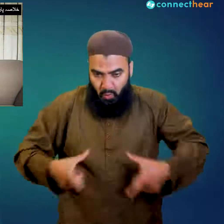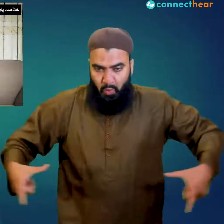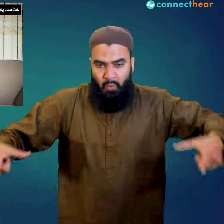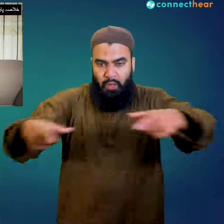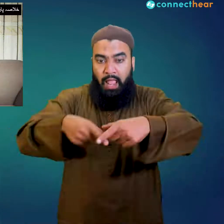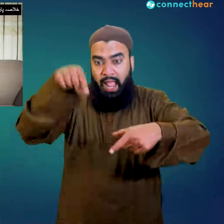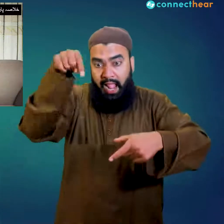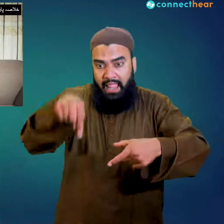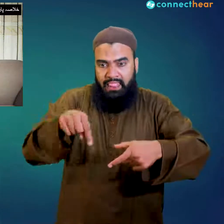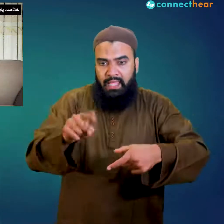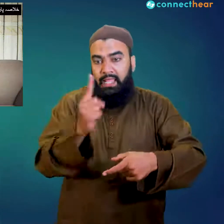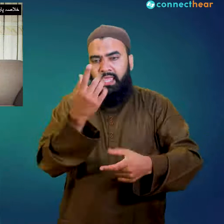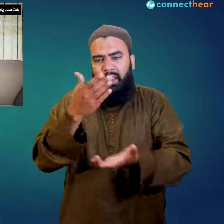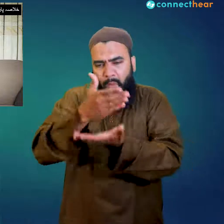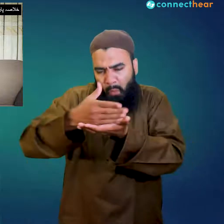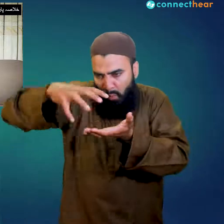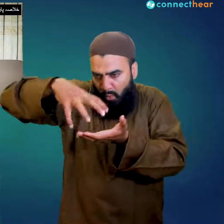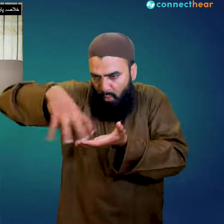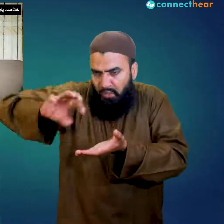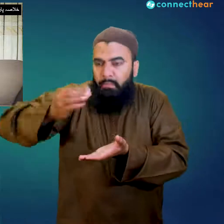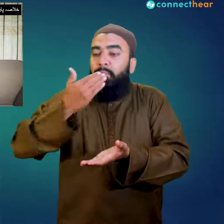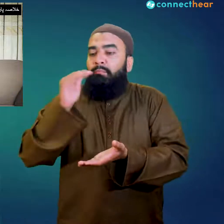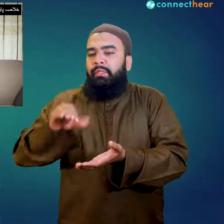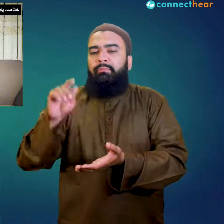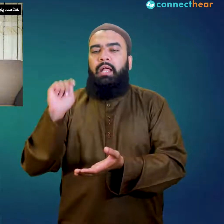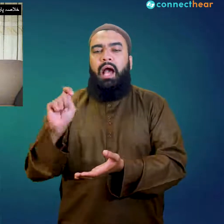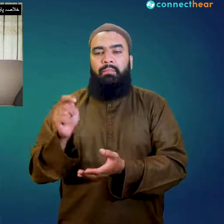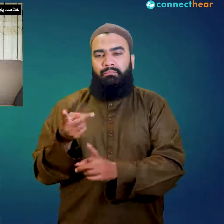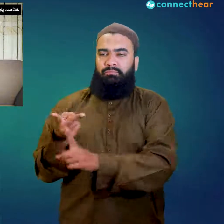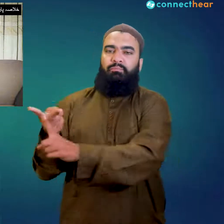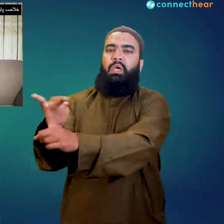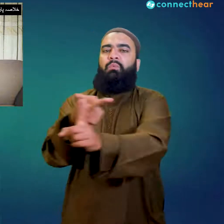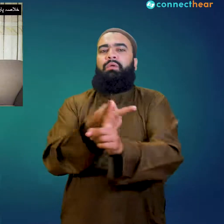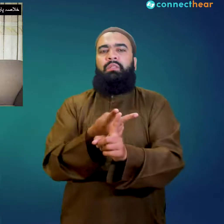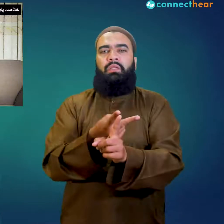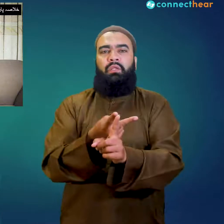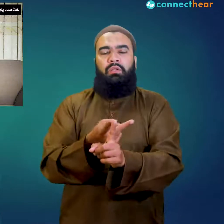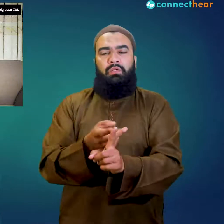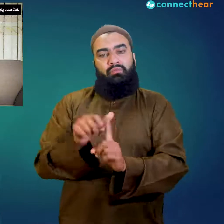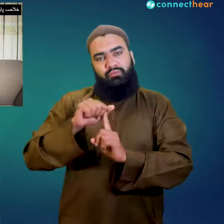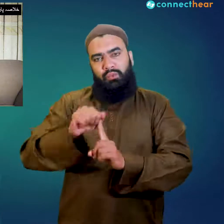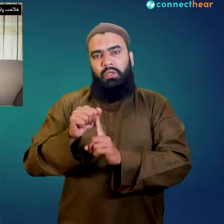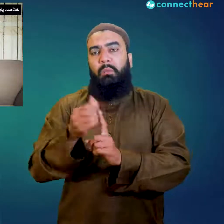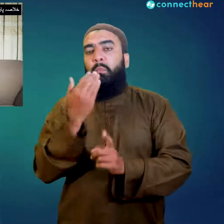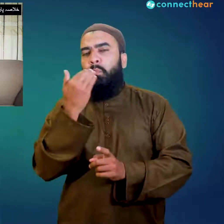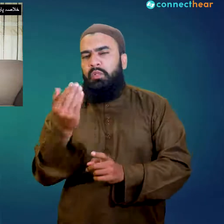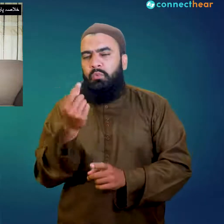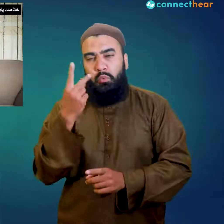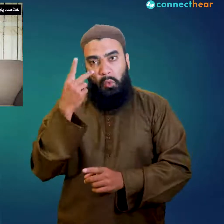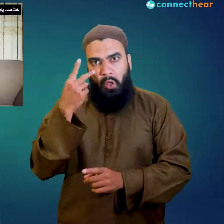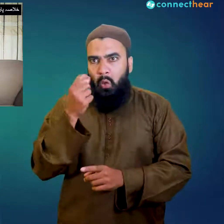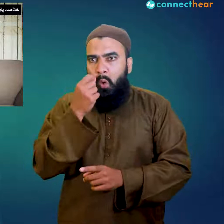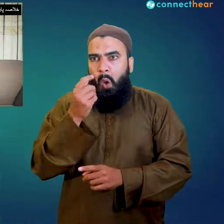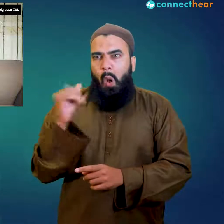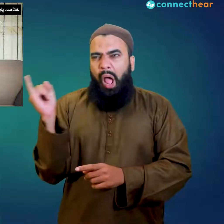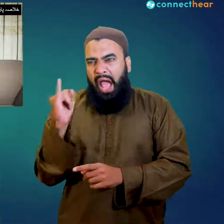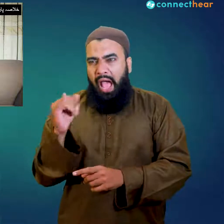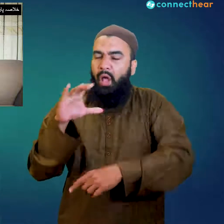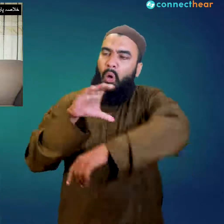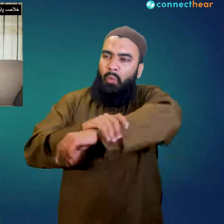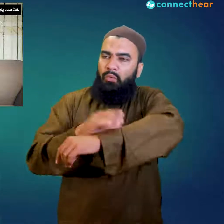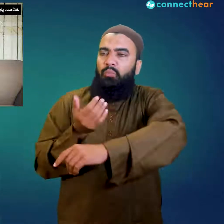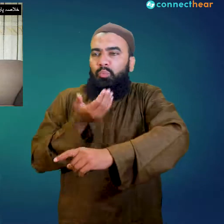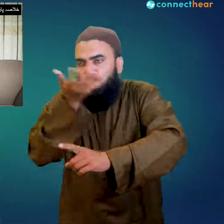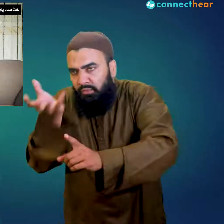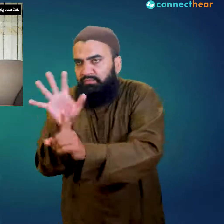بلائے، امر بالمعروف اور نہی عن المنکر کرتی رہے۔ اور آیت میں خیر جو فرمایا